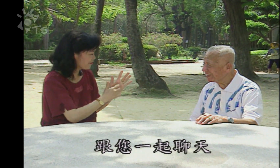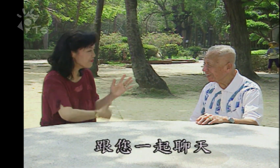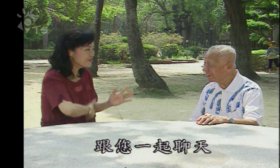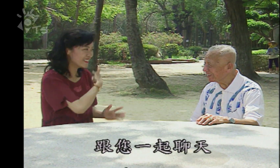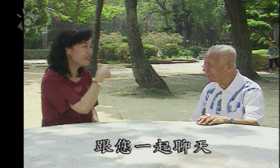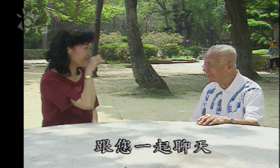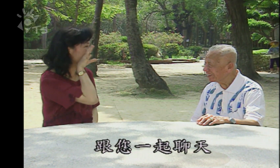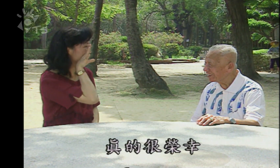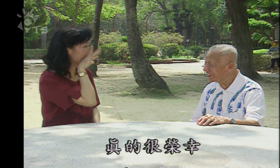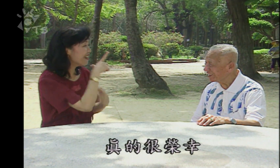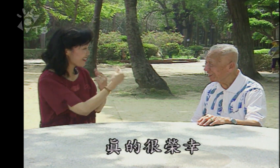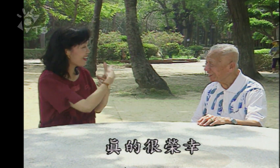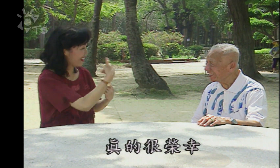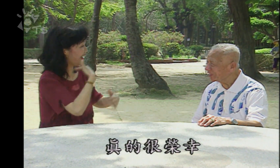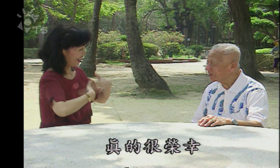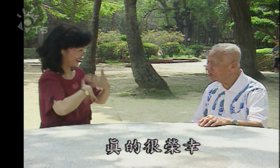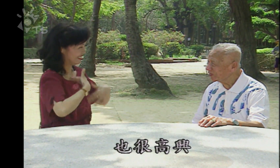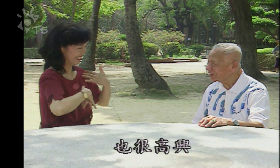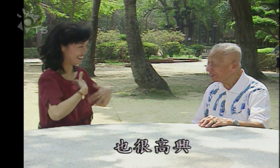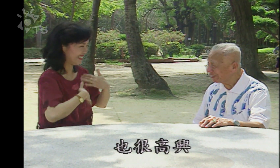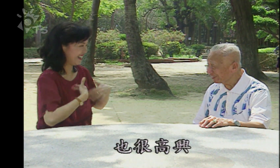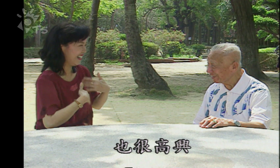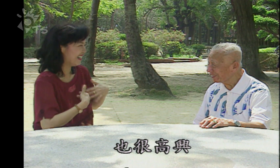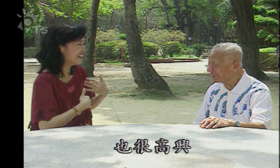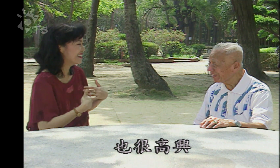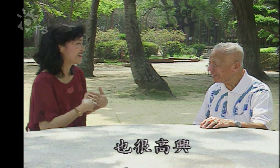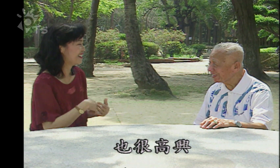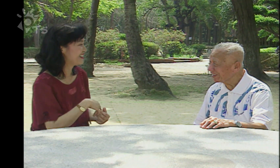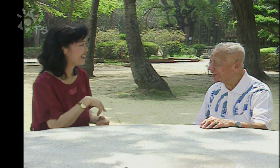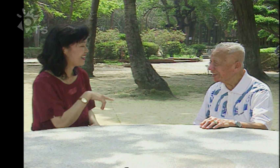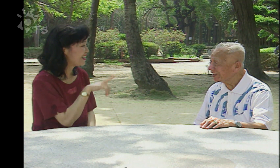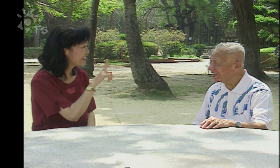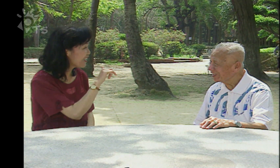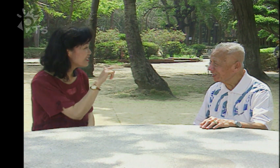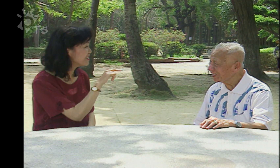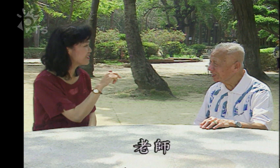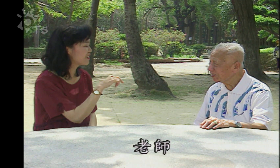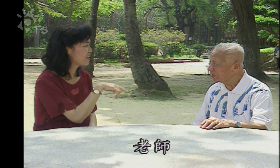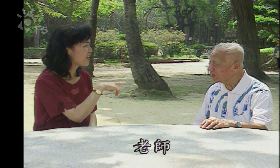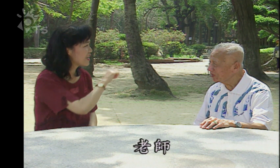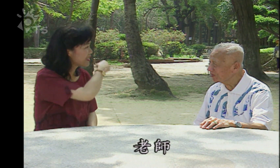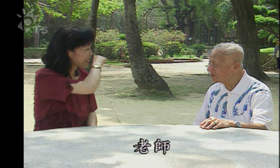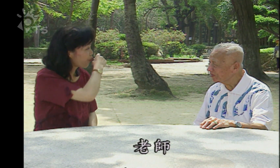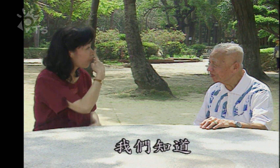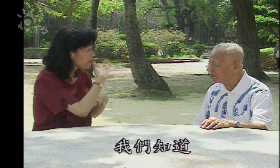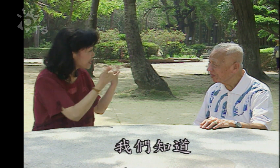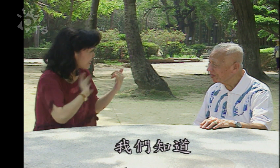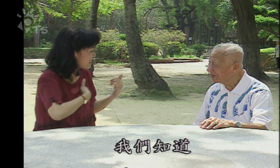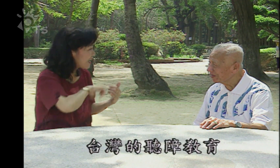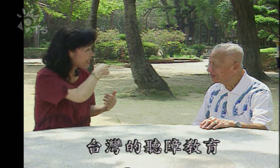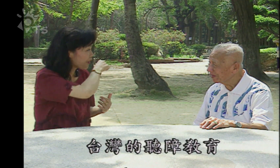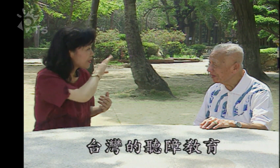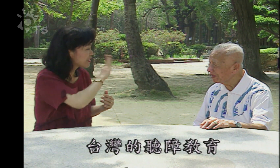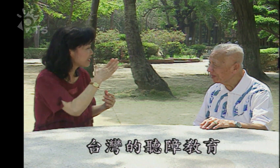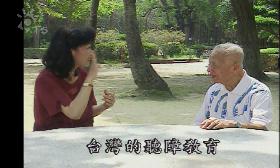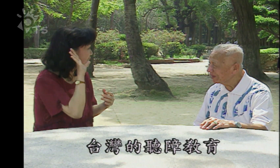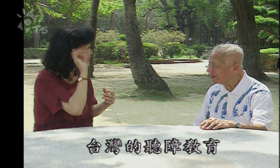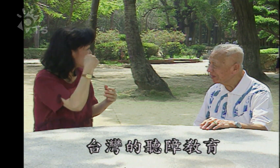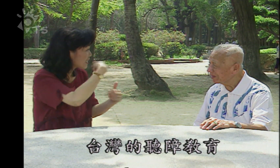天，真的很荣幸，也很高兴。老师，我们知道台湾的听障教育